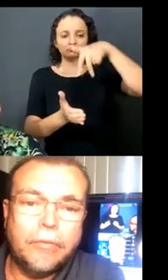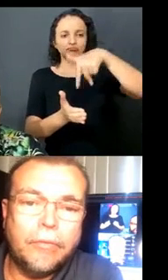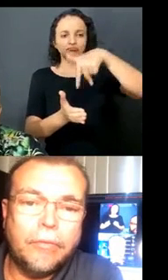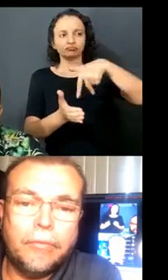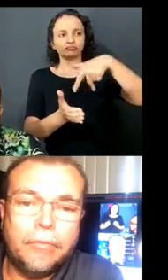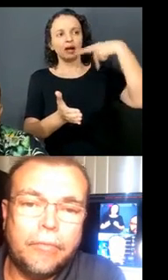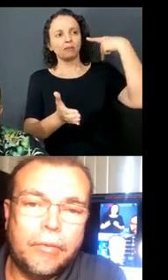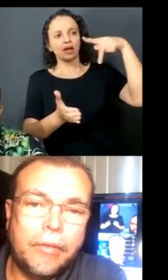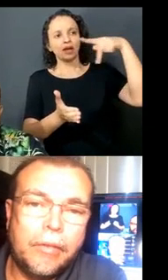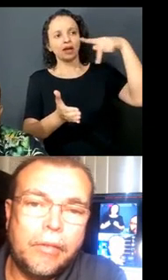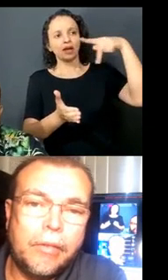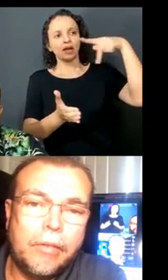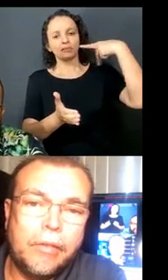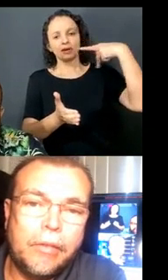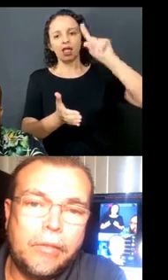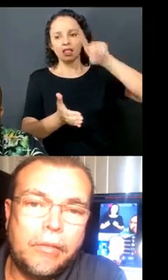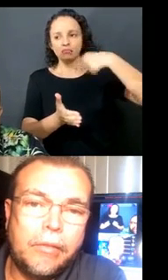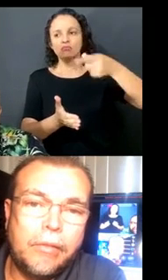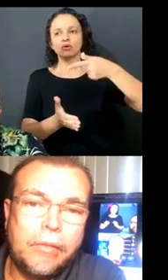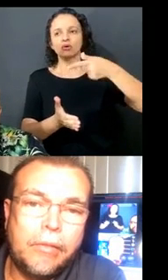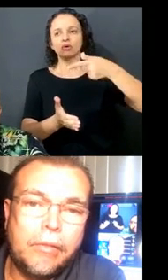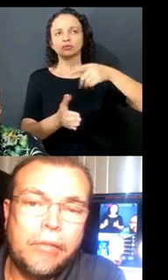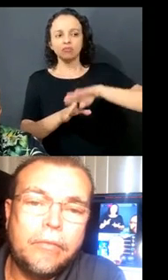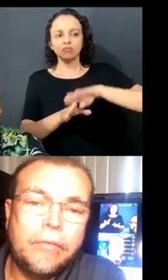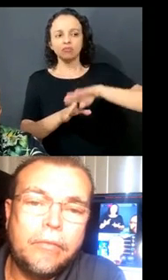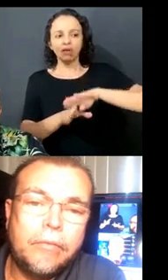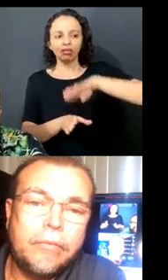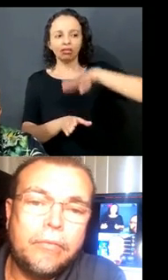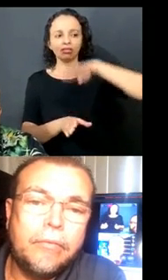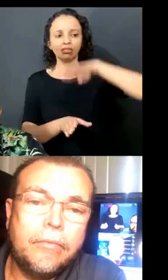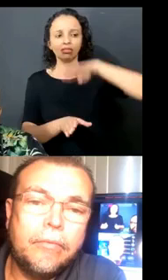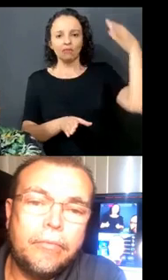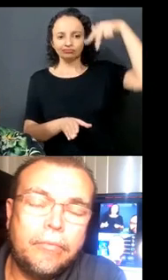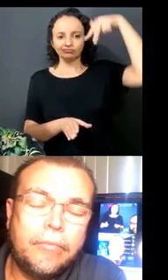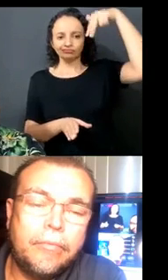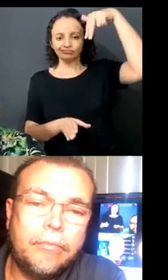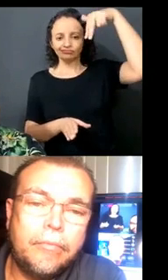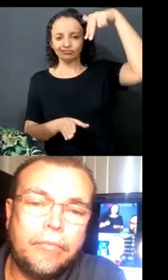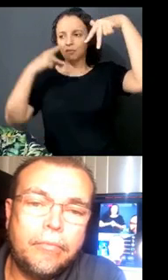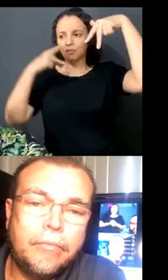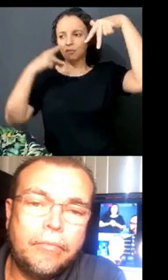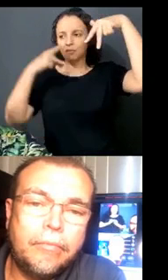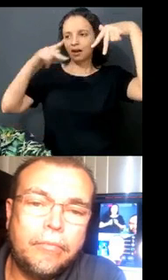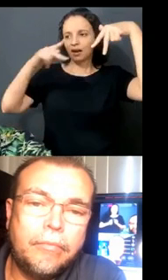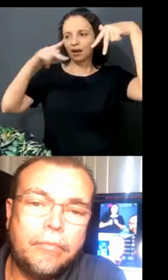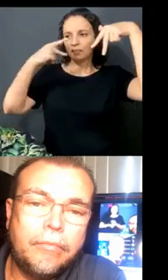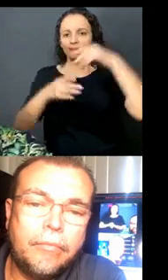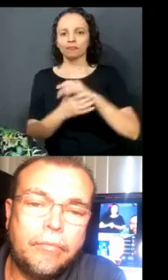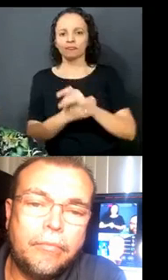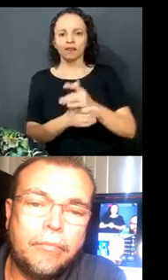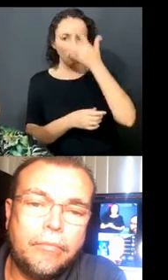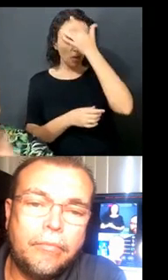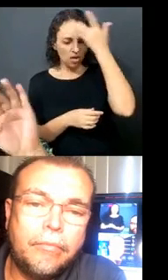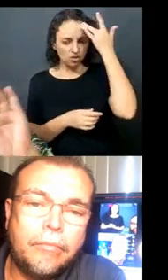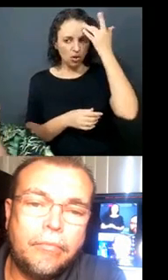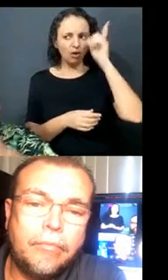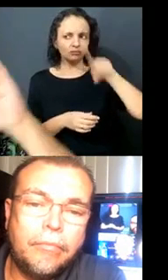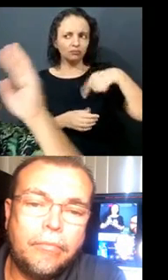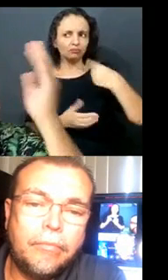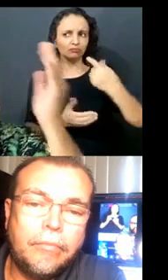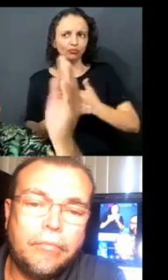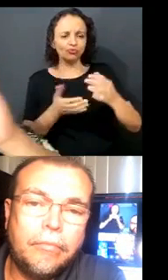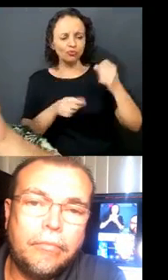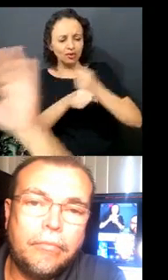Depois criou-se o templo, né? A pessoa que pregava falava da frente da tribuna e